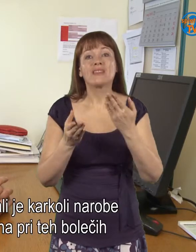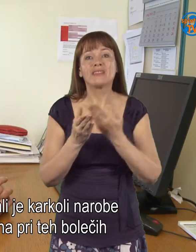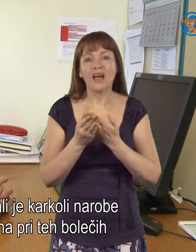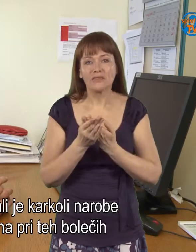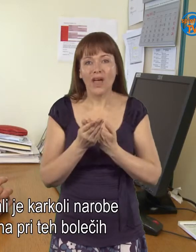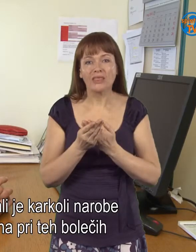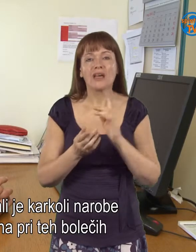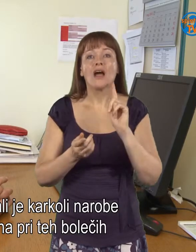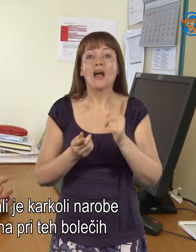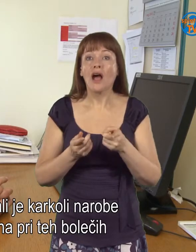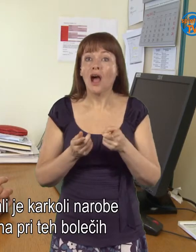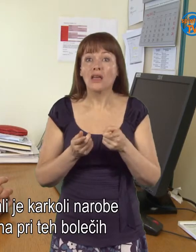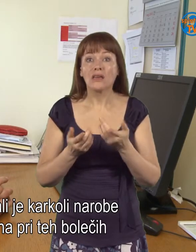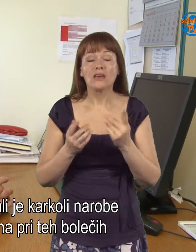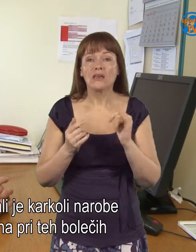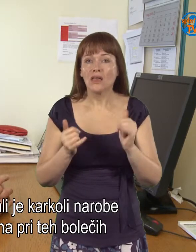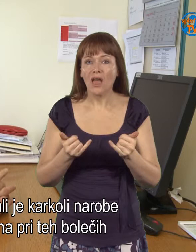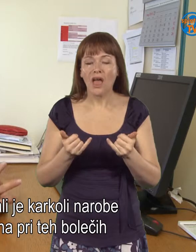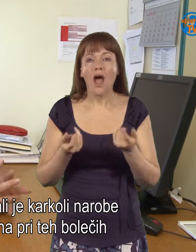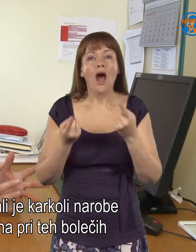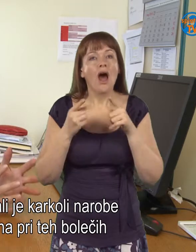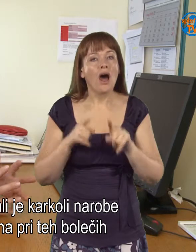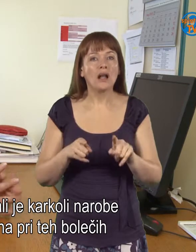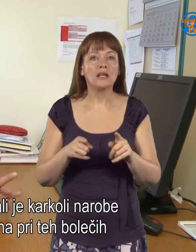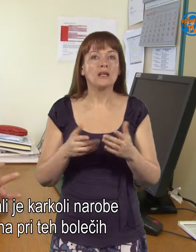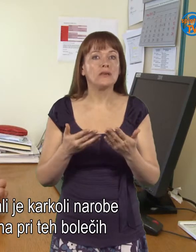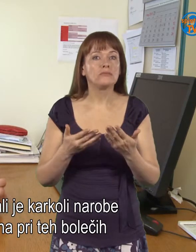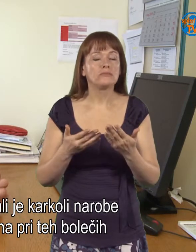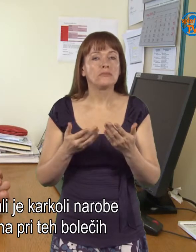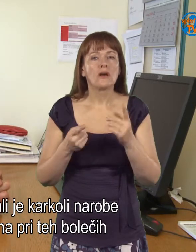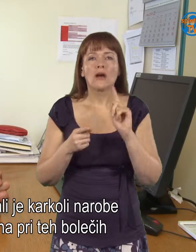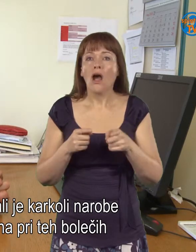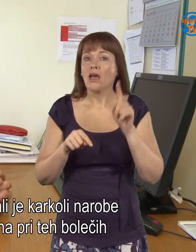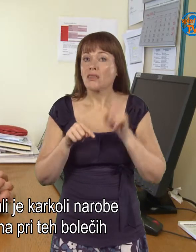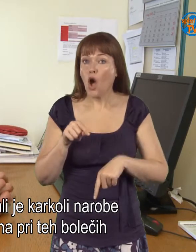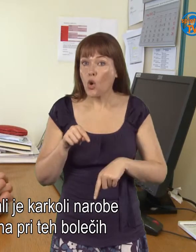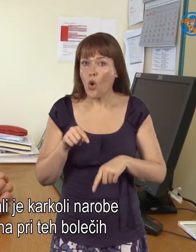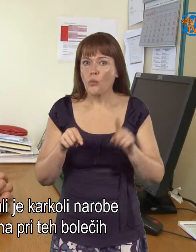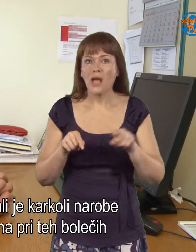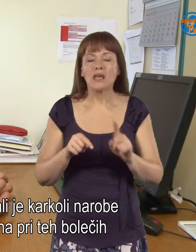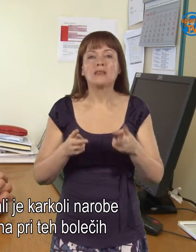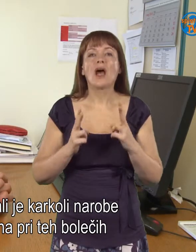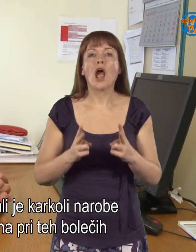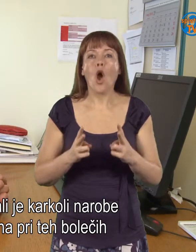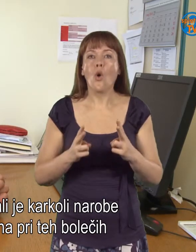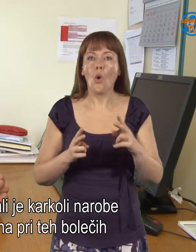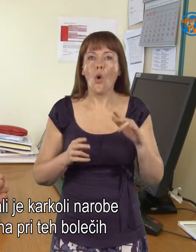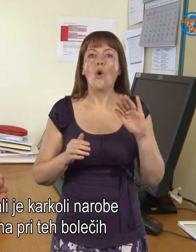nasvet, ali je karkoli narobe in